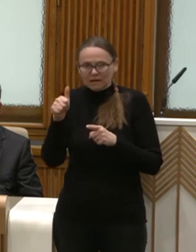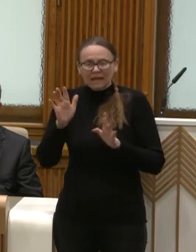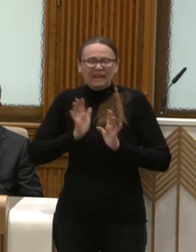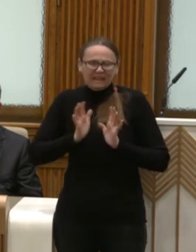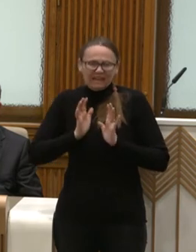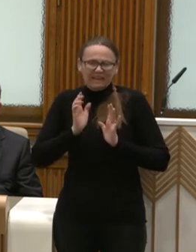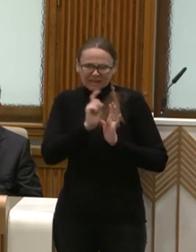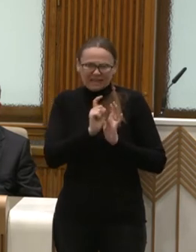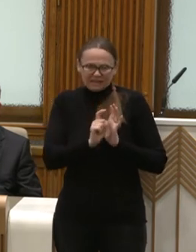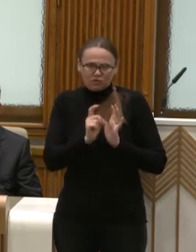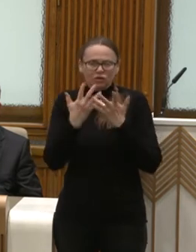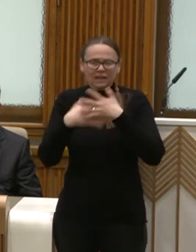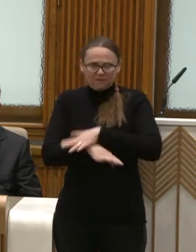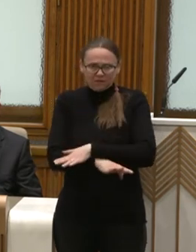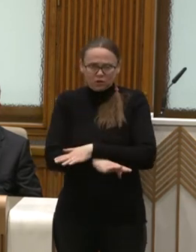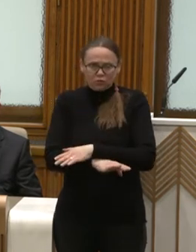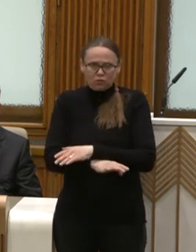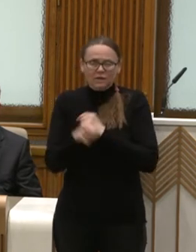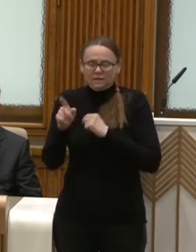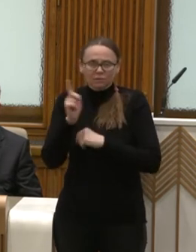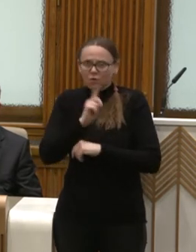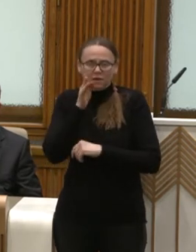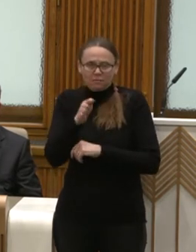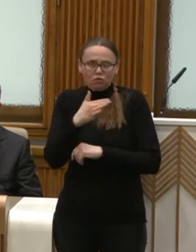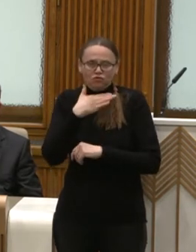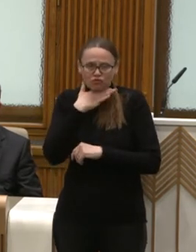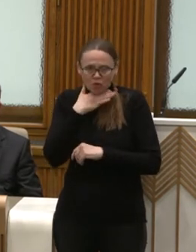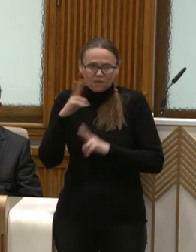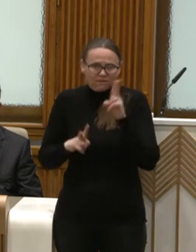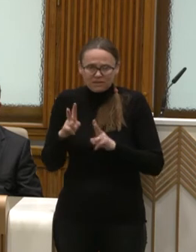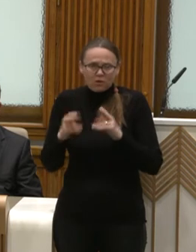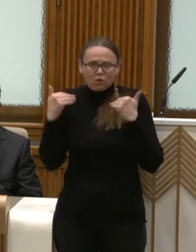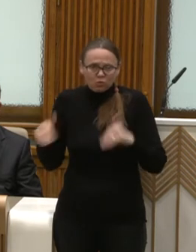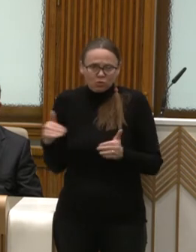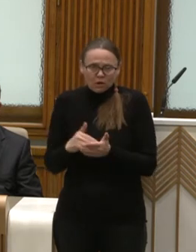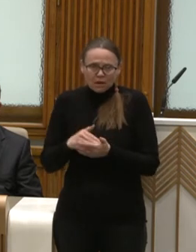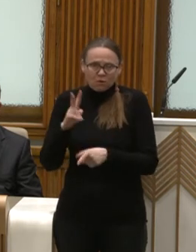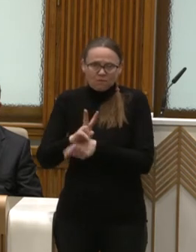infrastrukture, s tem, ko ne bo več vrtcev in šol, nujno potrebujejo varstvo.